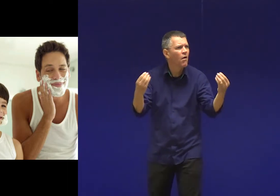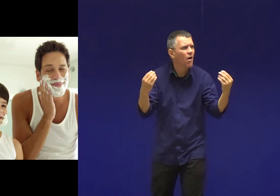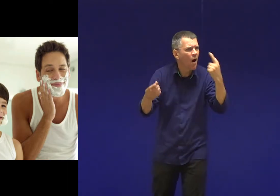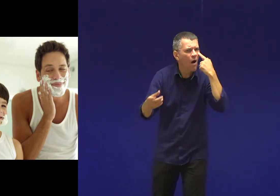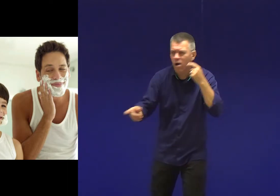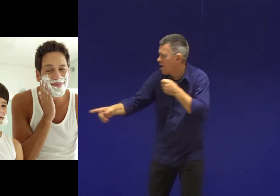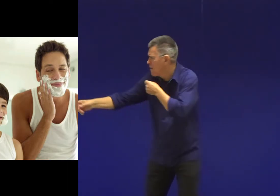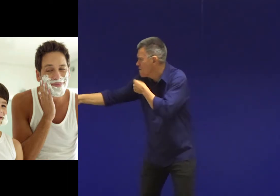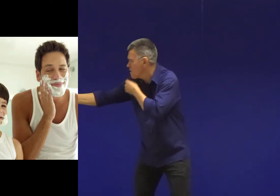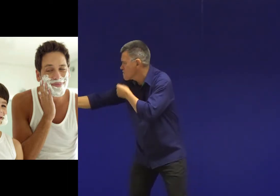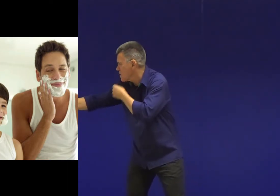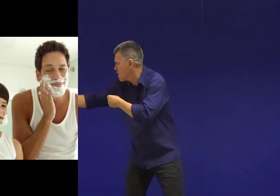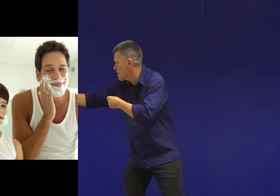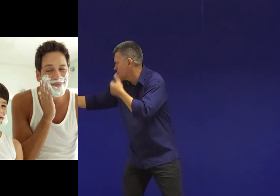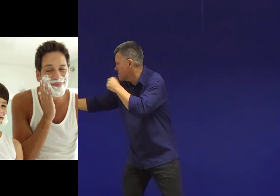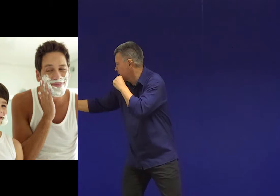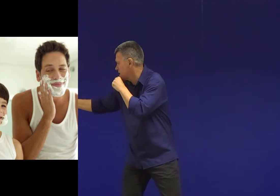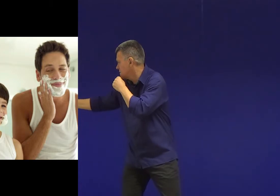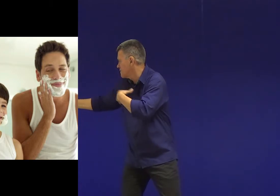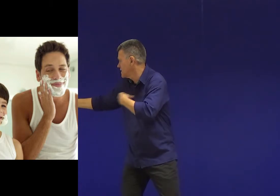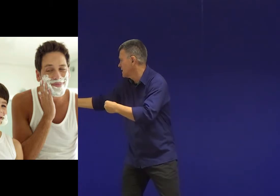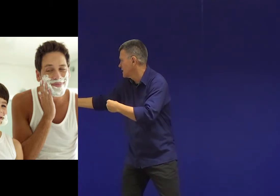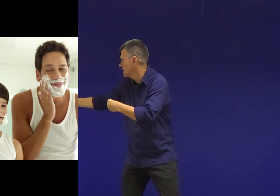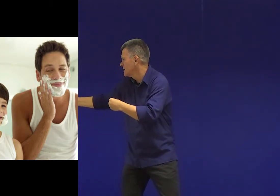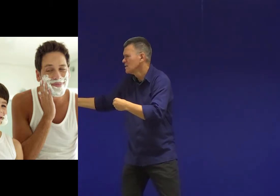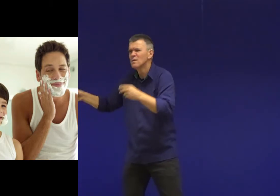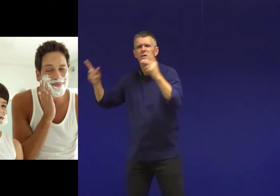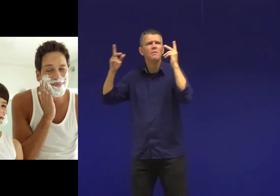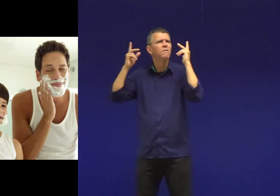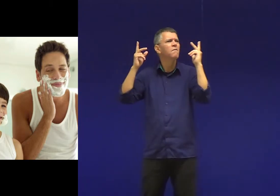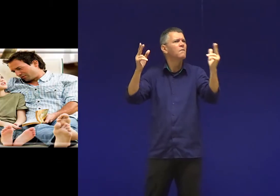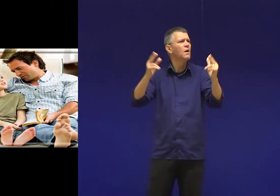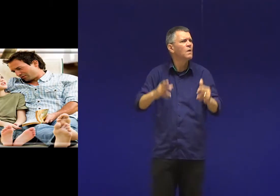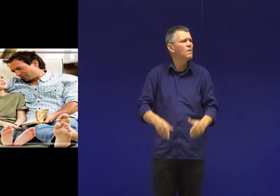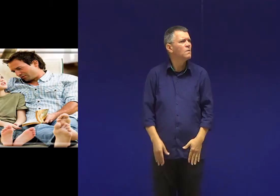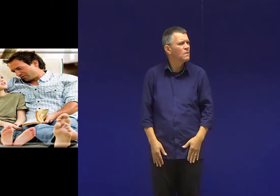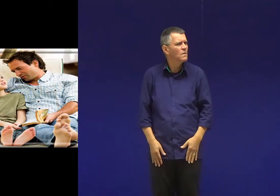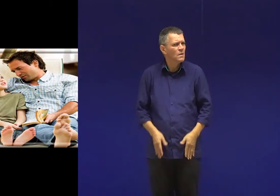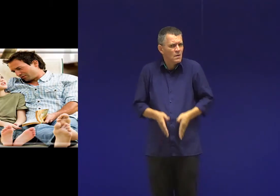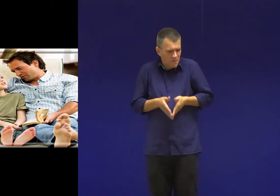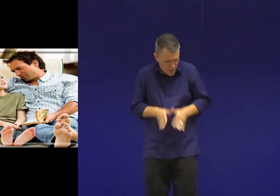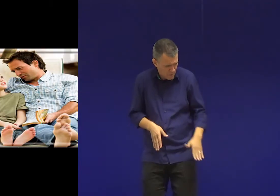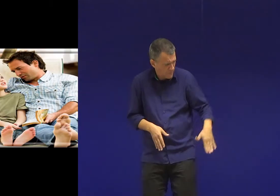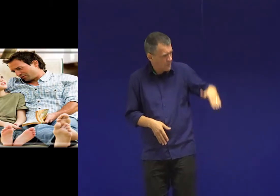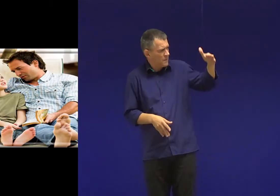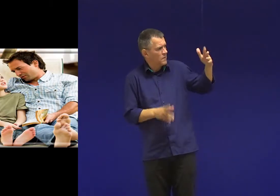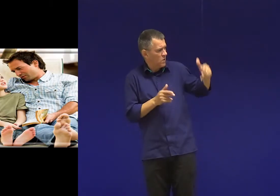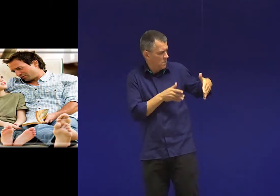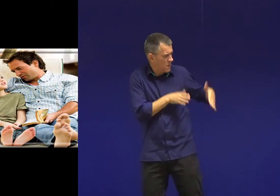Olha isso, gente. Três gerações ali. Avó, mãe e a filha. Também bem parecidas.